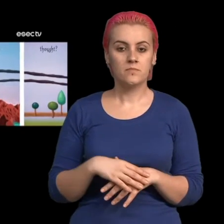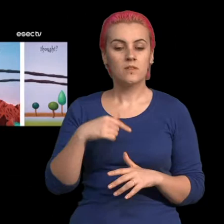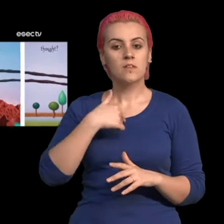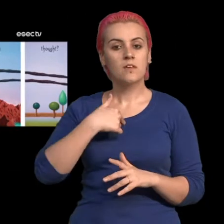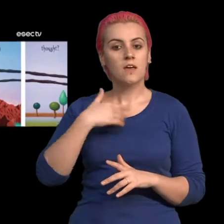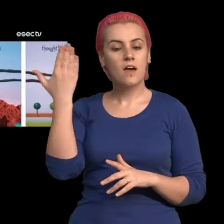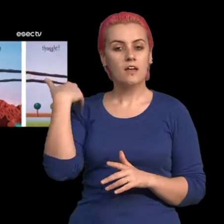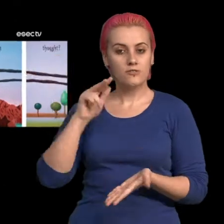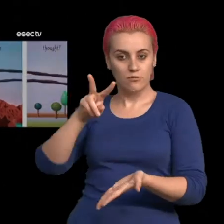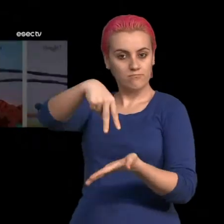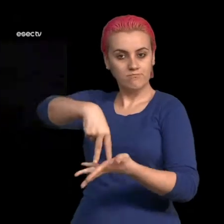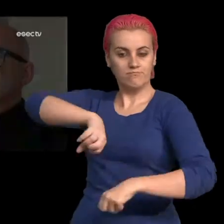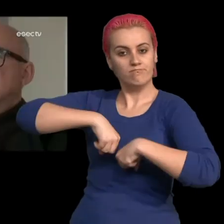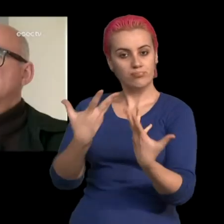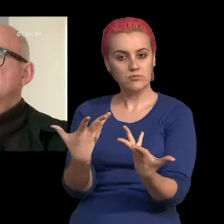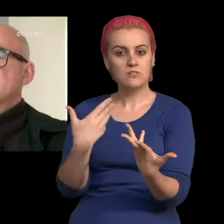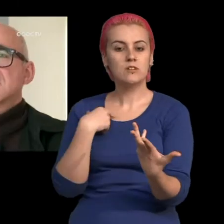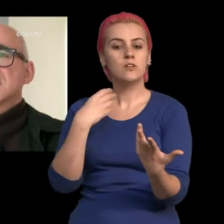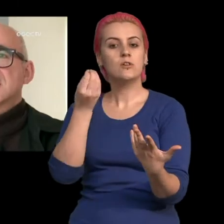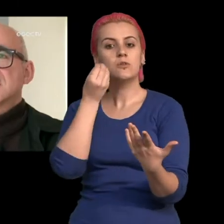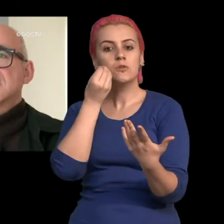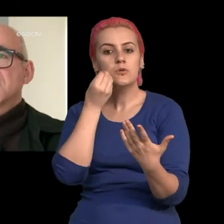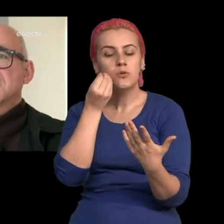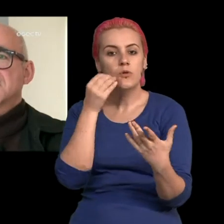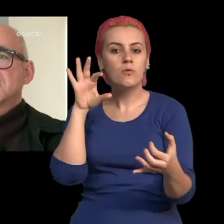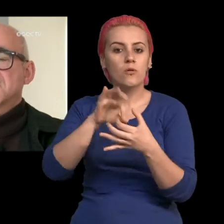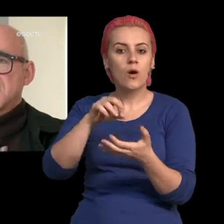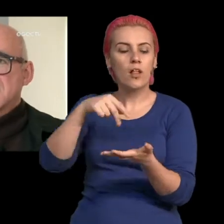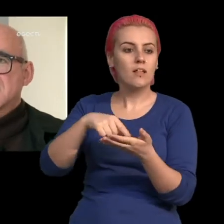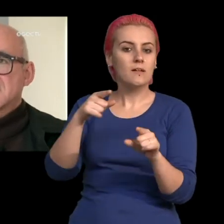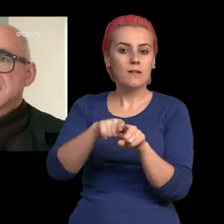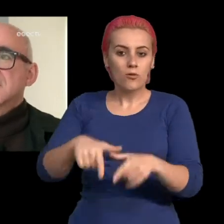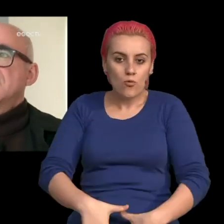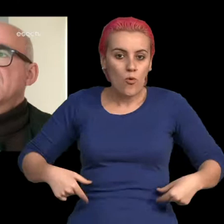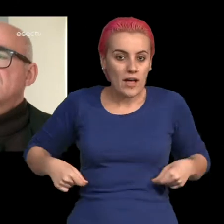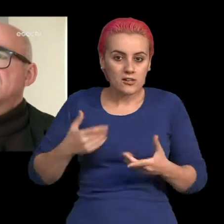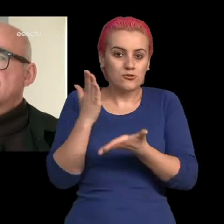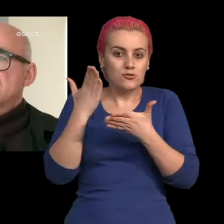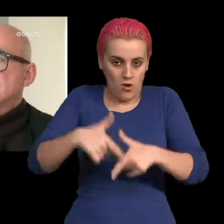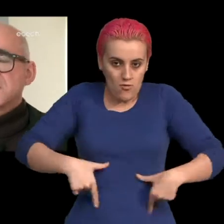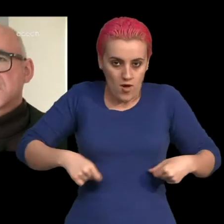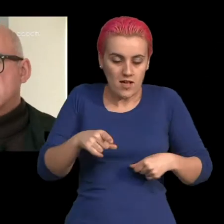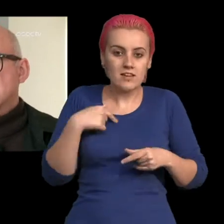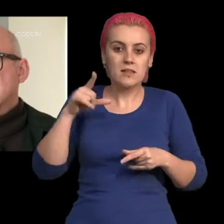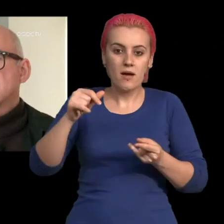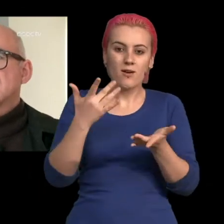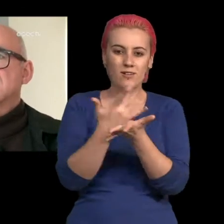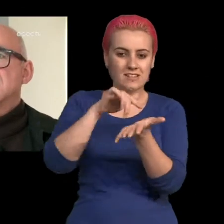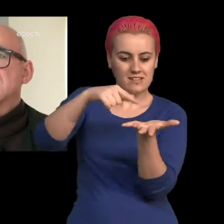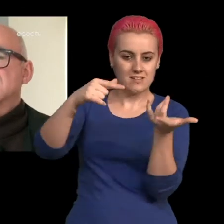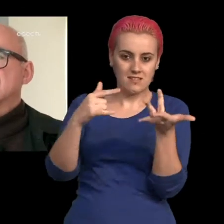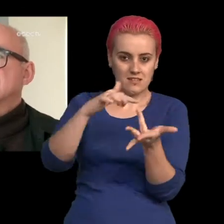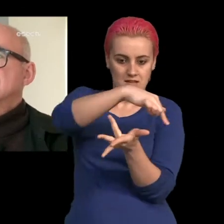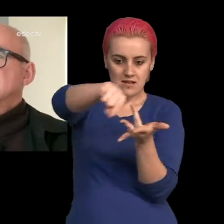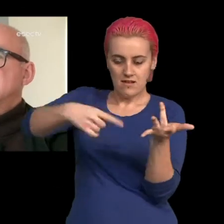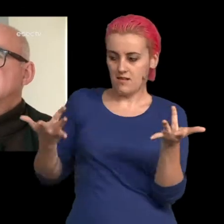Havia uma performance que eu fazia várias vezes, que era pôr-me em cuecas e dançar sempre no mesmo sítio, com umas paletas, mas não era uma coisa assim muito cómica, era um bocadinho